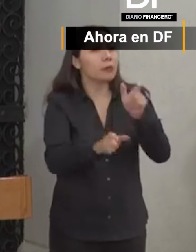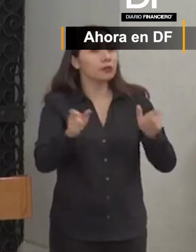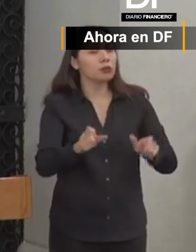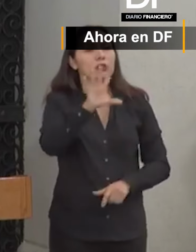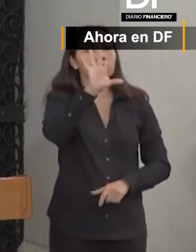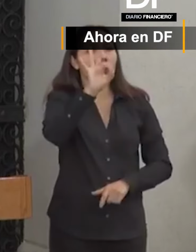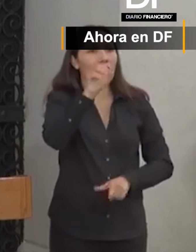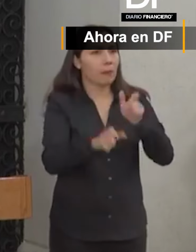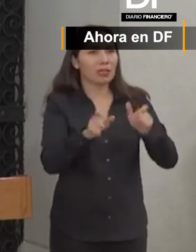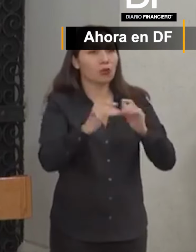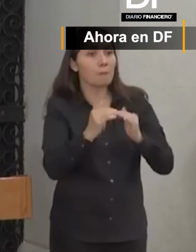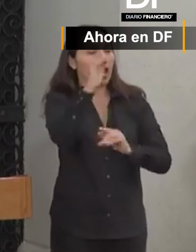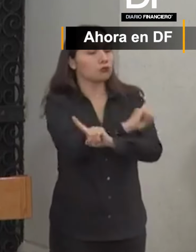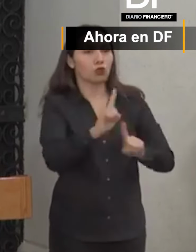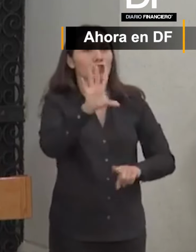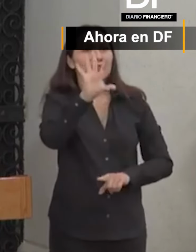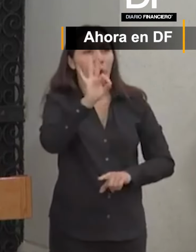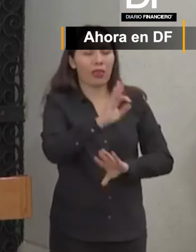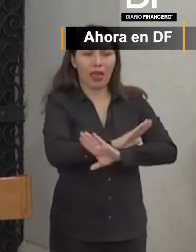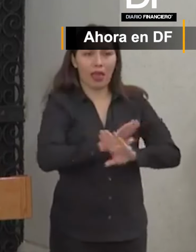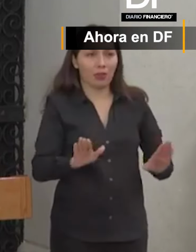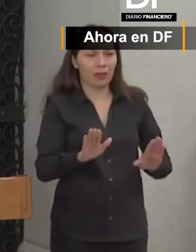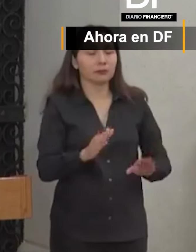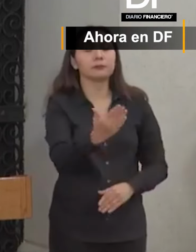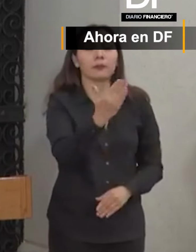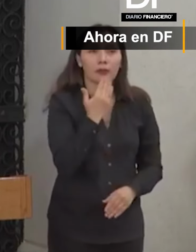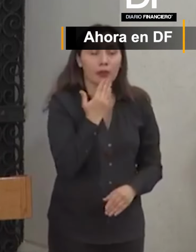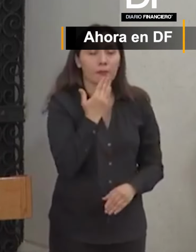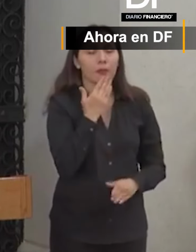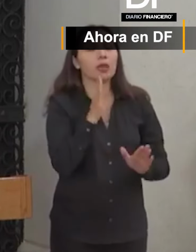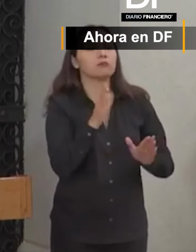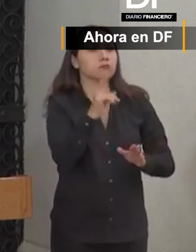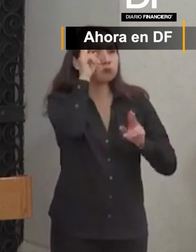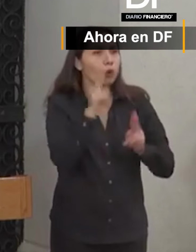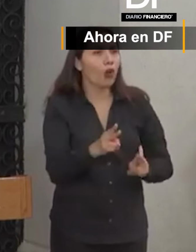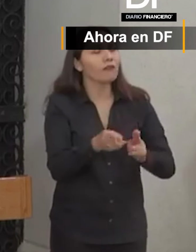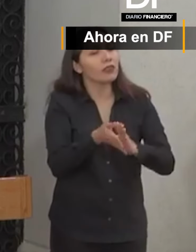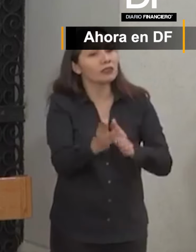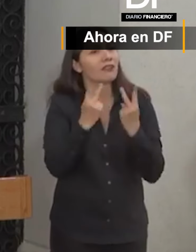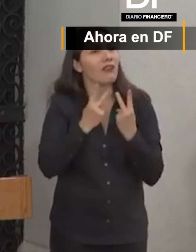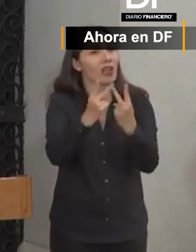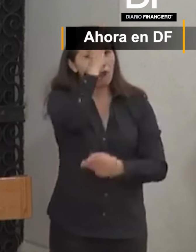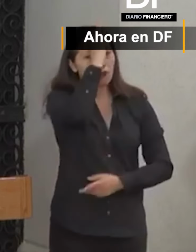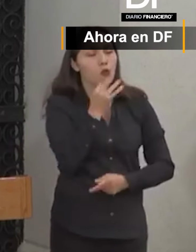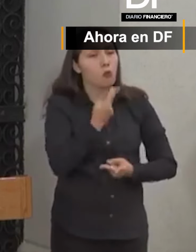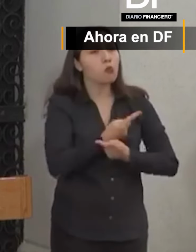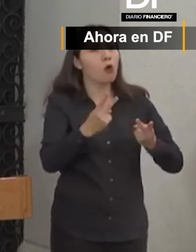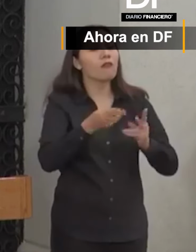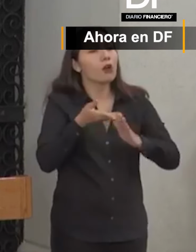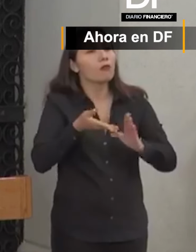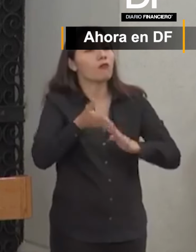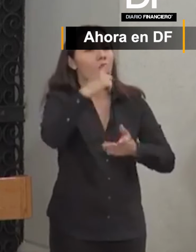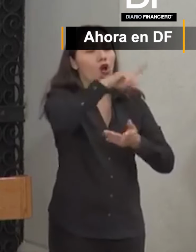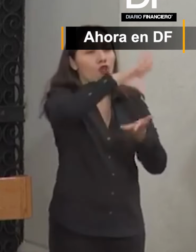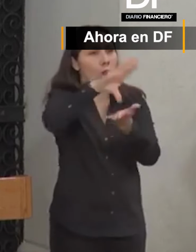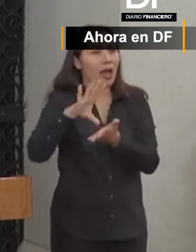de 50 personas. También hemos restringido los viajes de funcionarios públicos al exterior